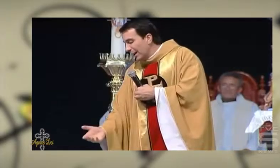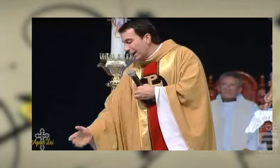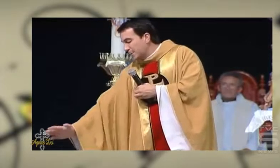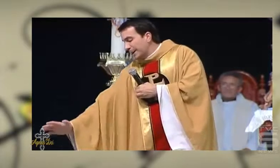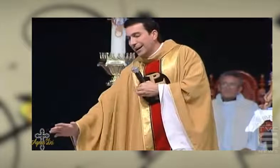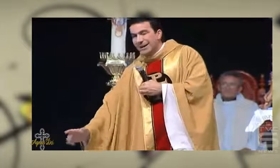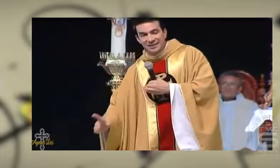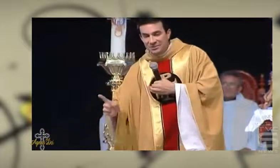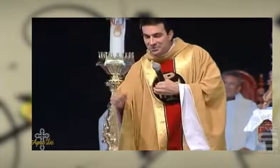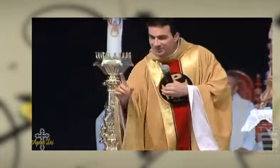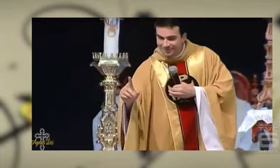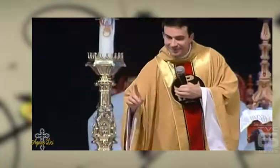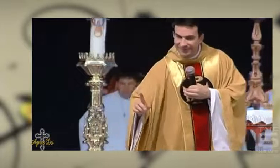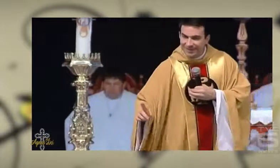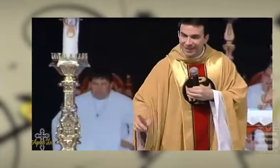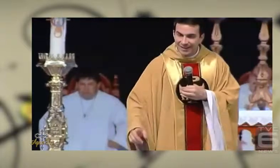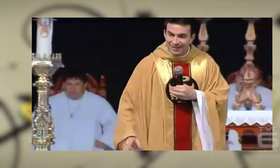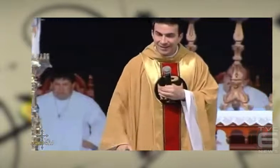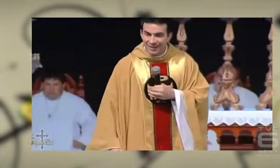vou largar isso para lá. Não.